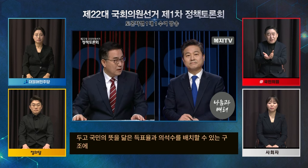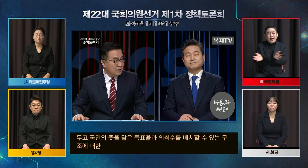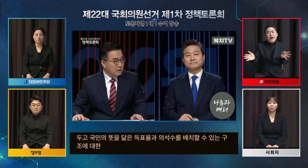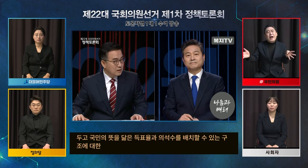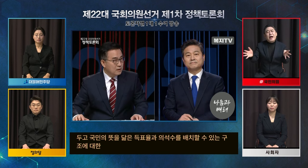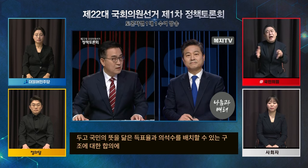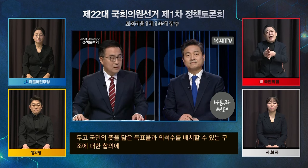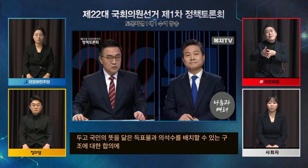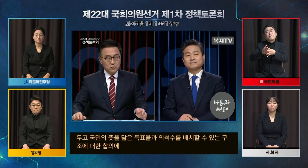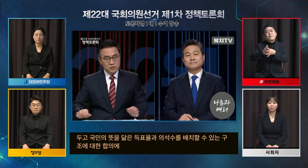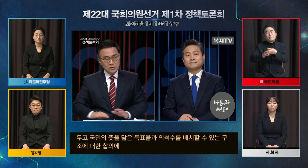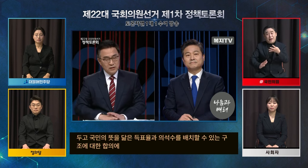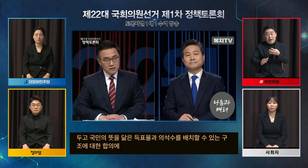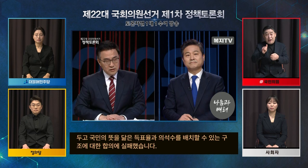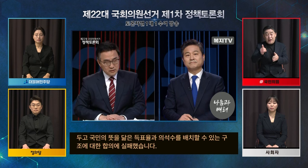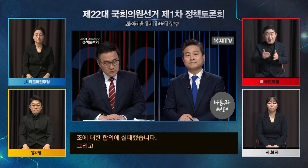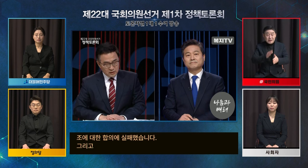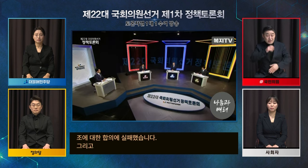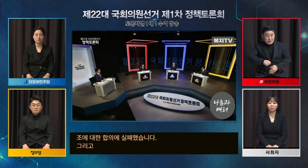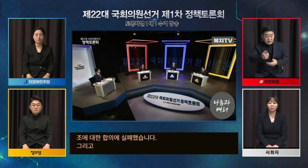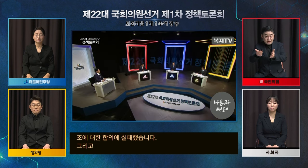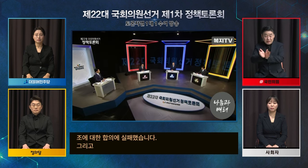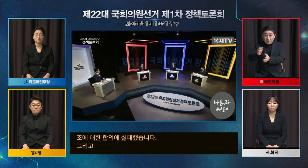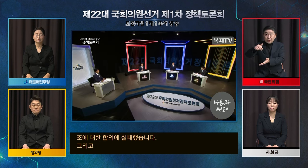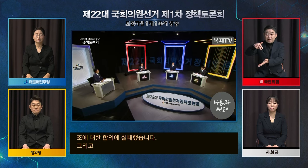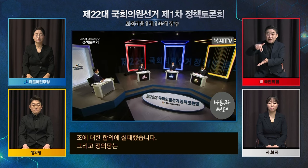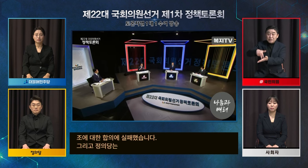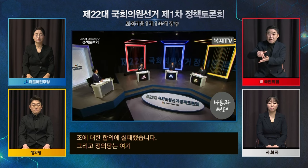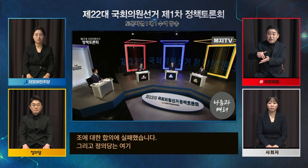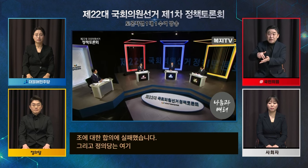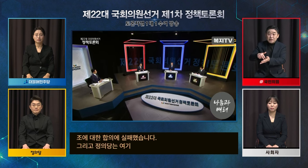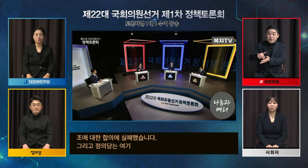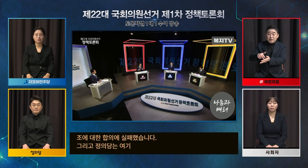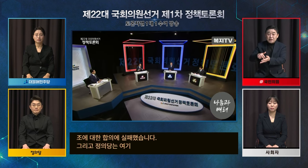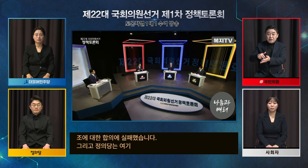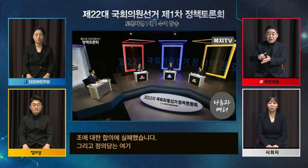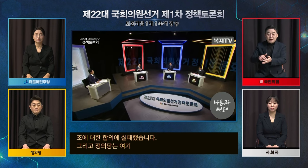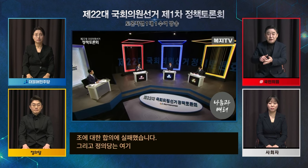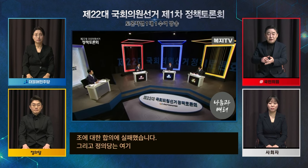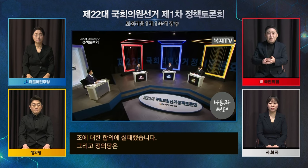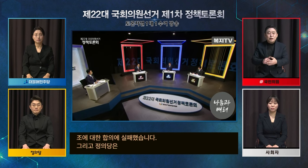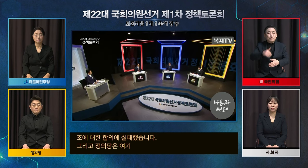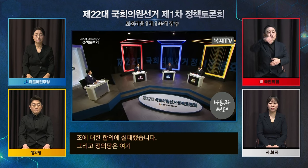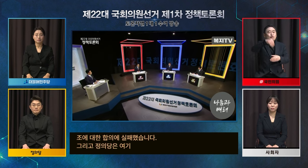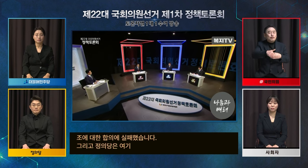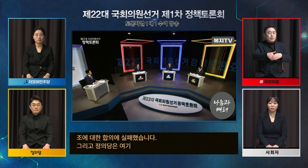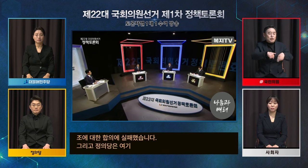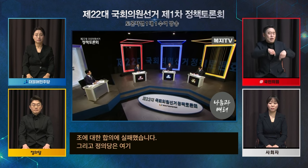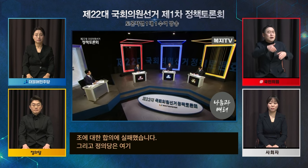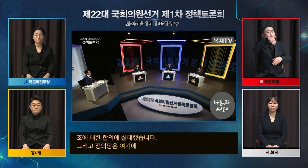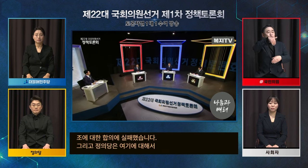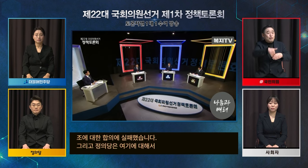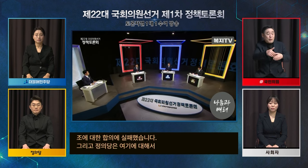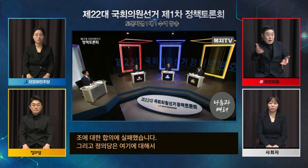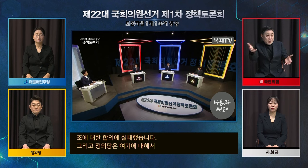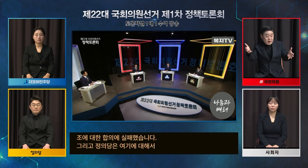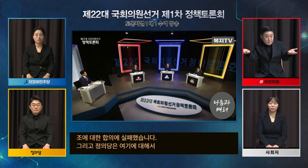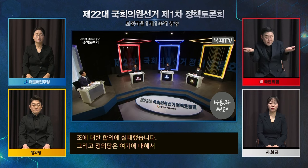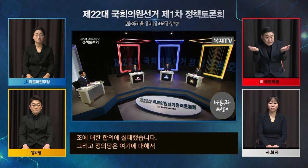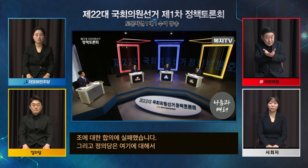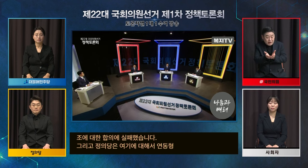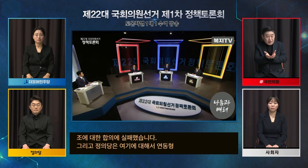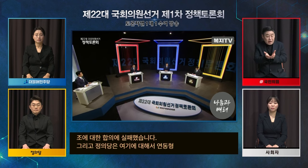했습니다. 그리고 정의당은 지금 여기에 대해서 연동형 비례대표제로 이렇게 회복할 수 있다고 하지만 그러나